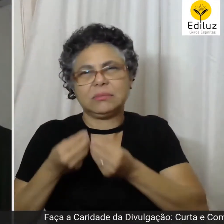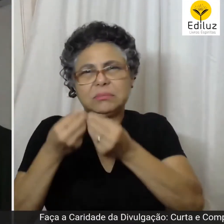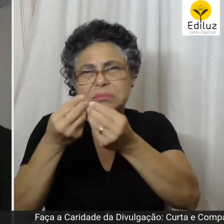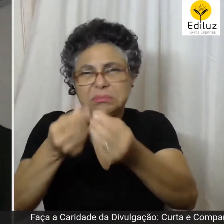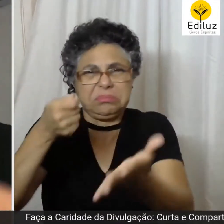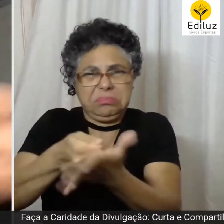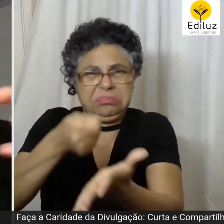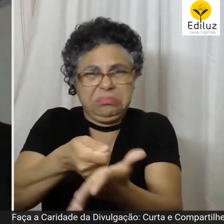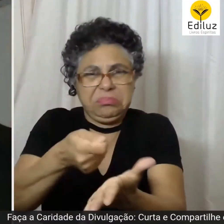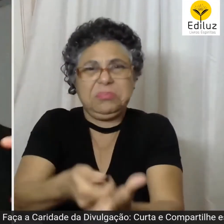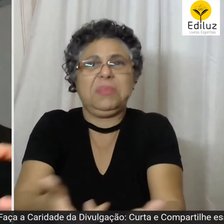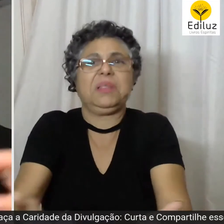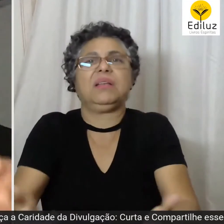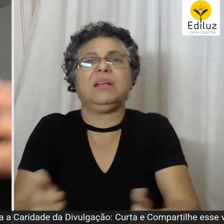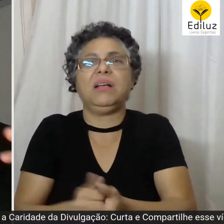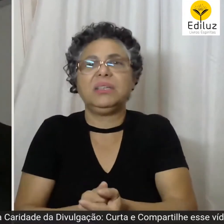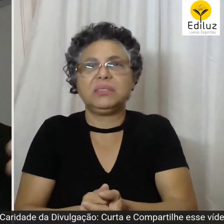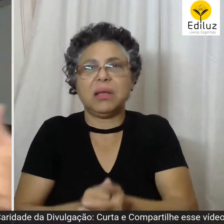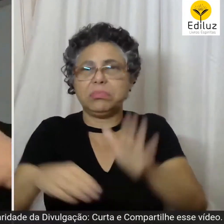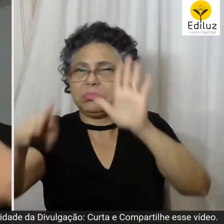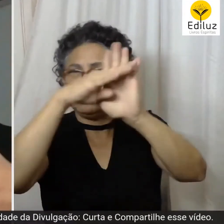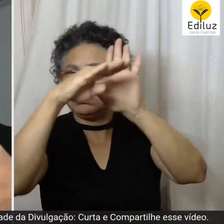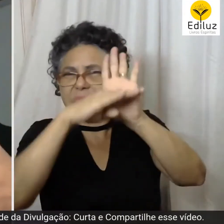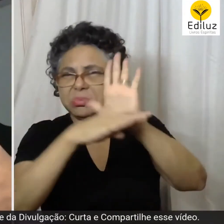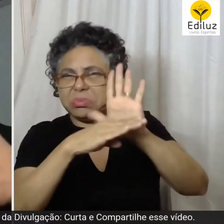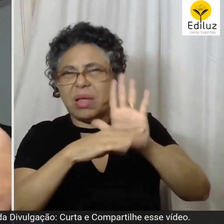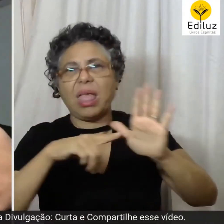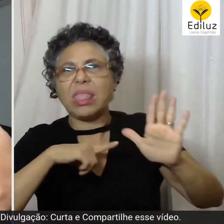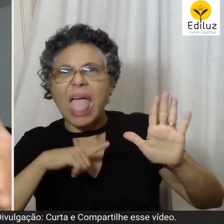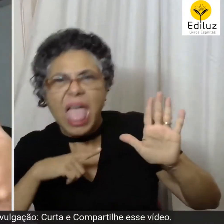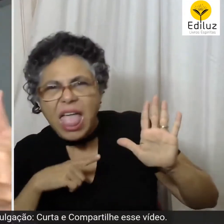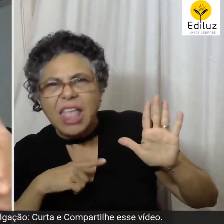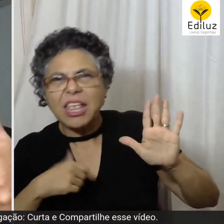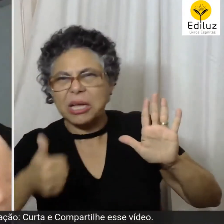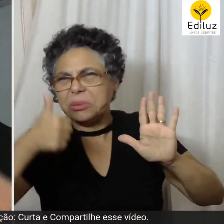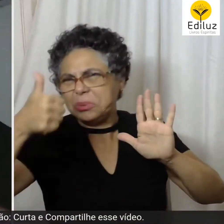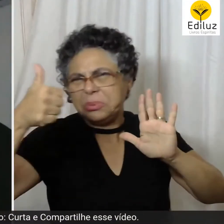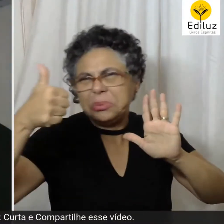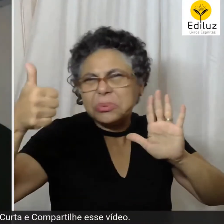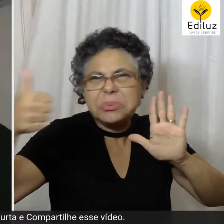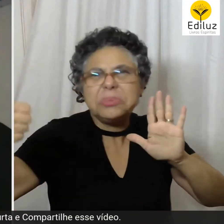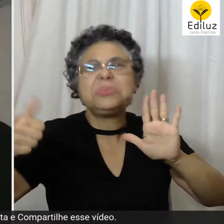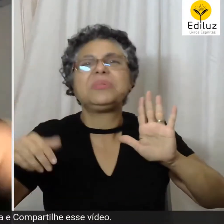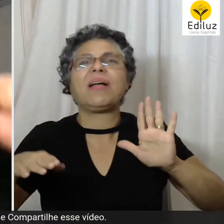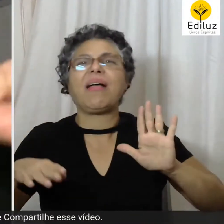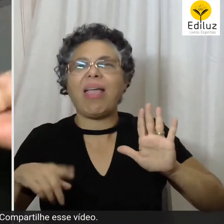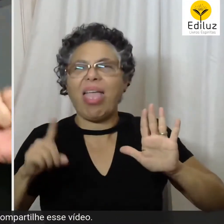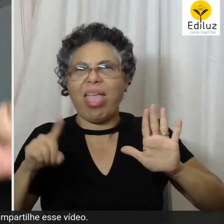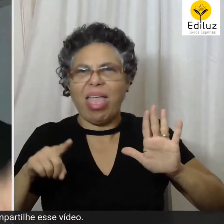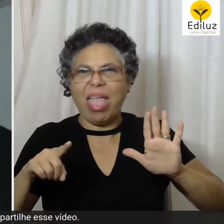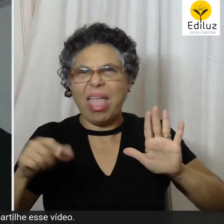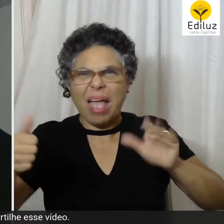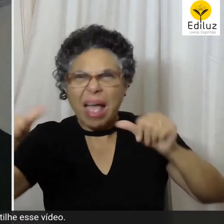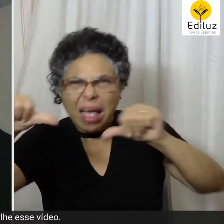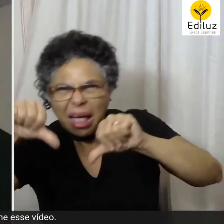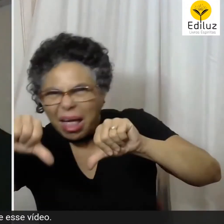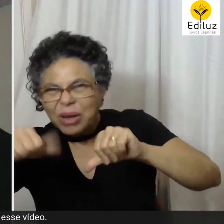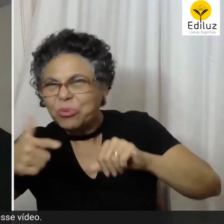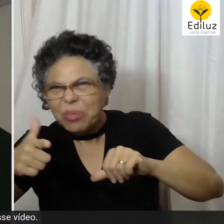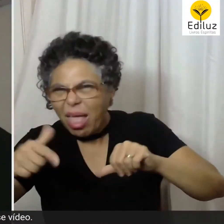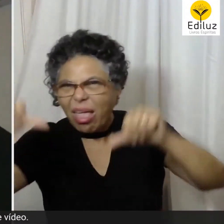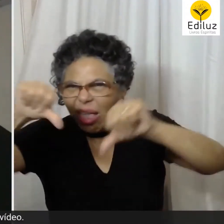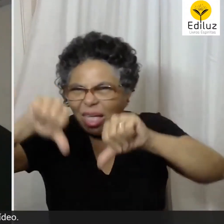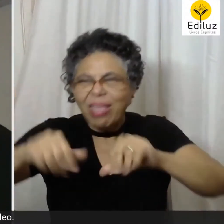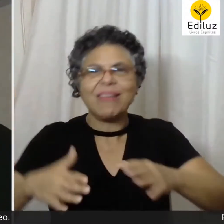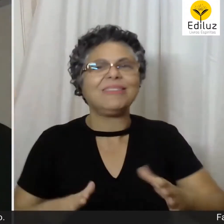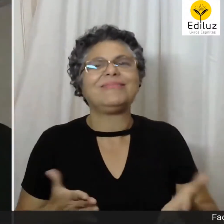e que é tido como um padrão, quem tem é joinha, né? Que faz assim, e quem não tem é assim.